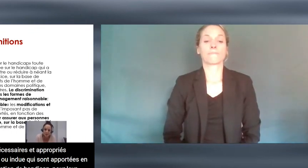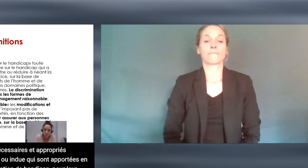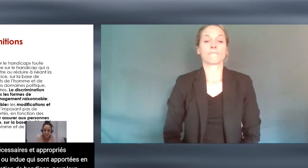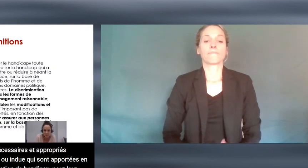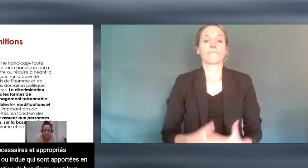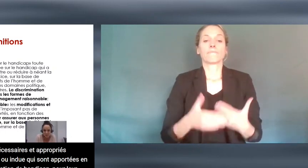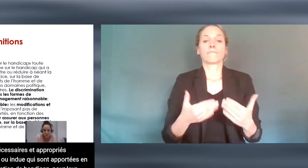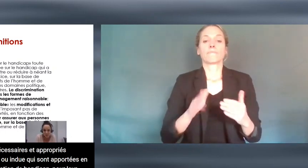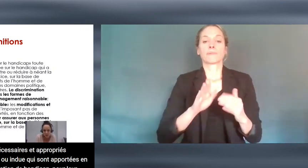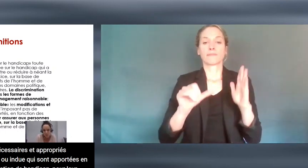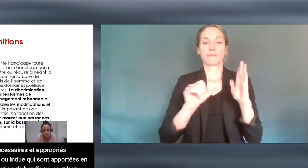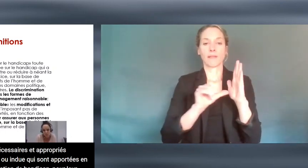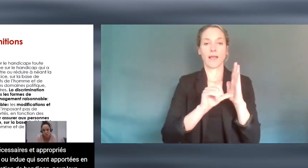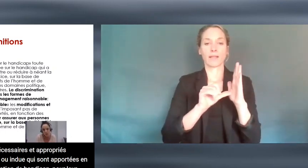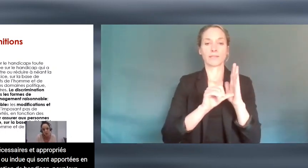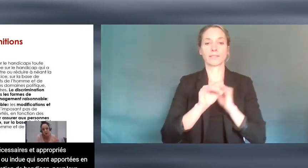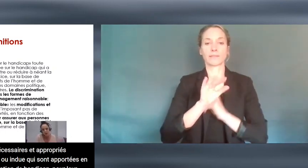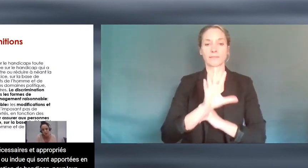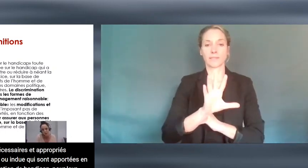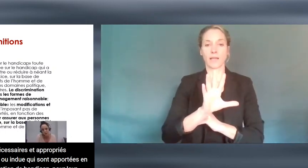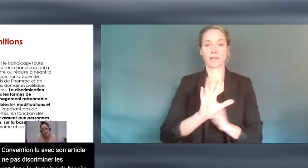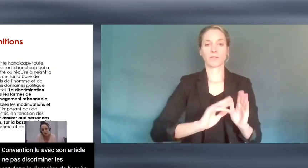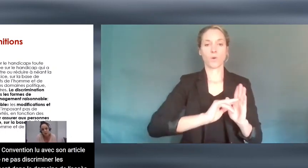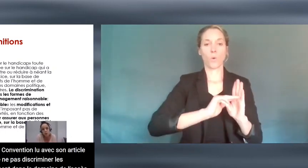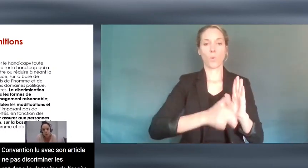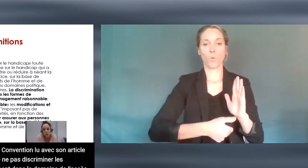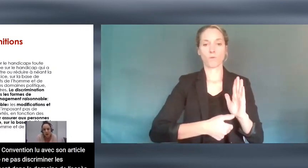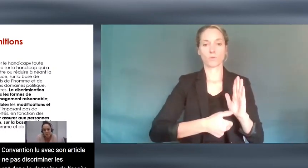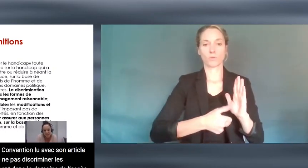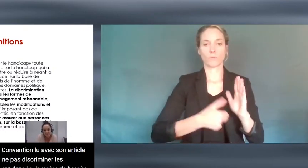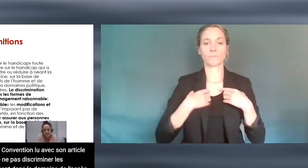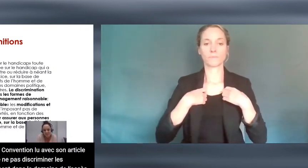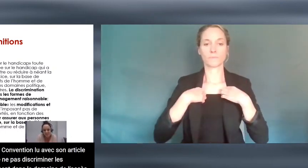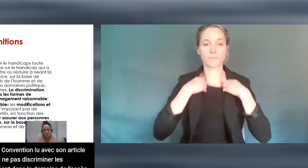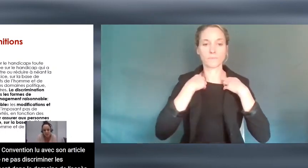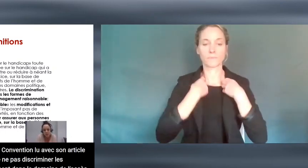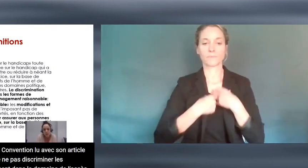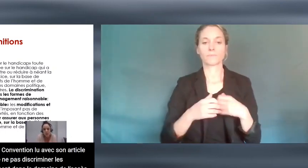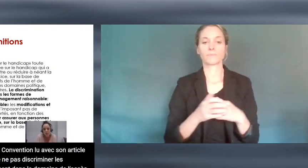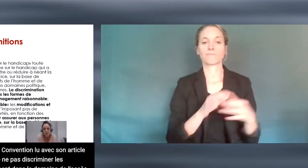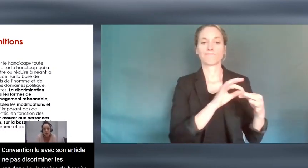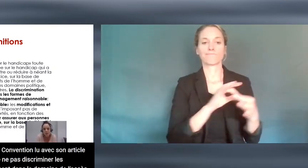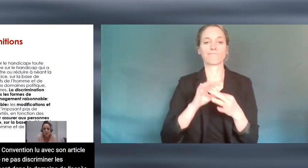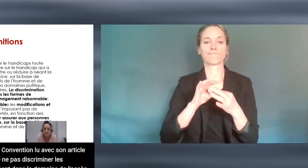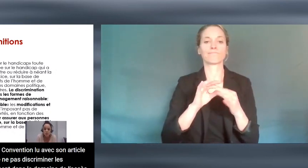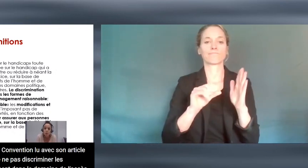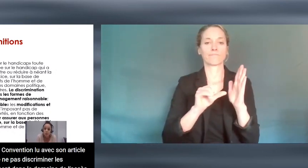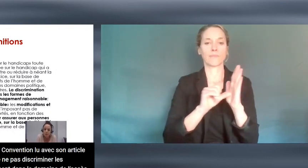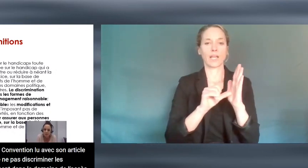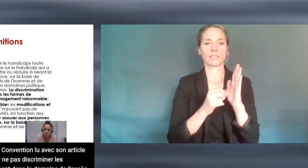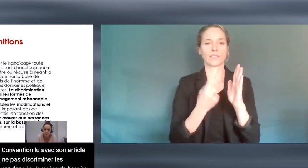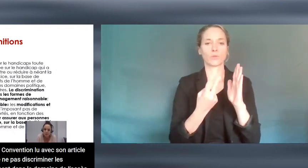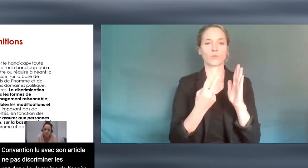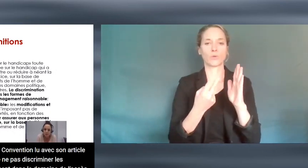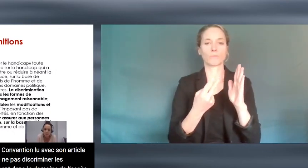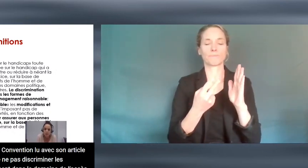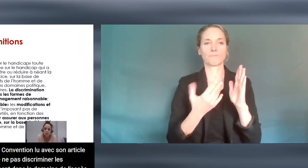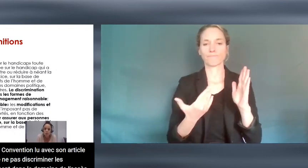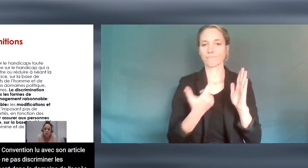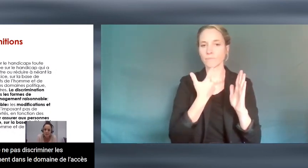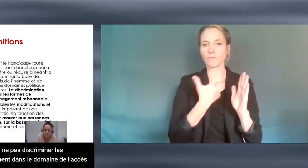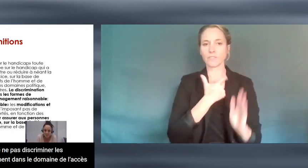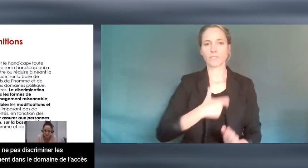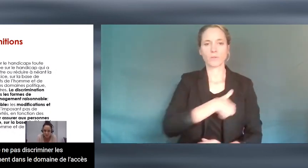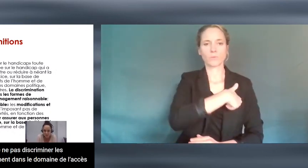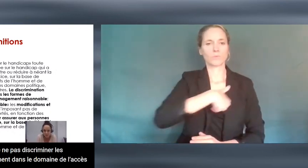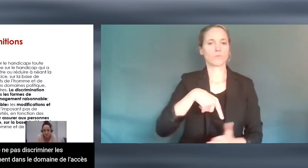cet article 5 de la Convention, lu avec son article 2, c'est que c'est une obligation de la Suisse de